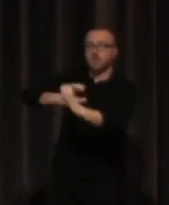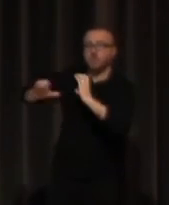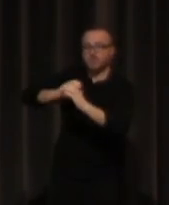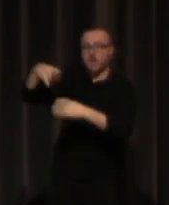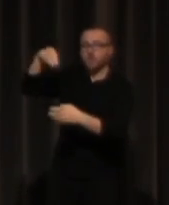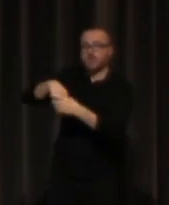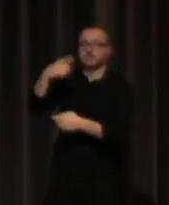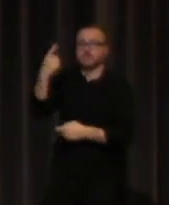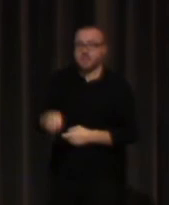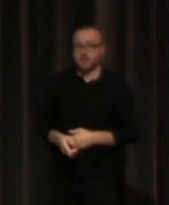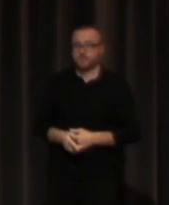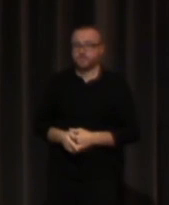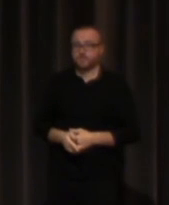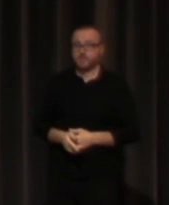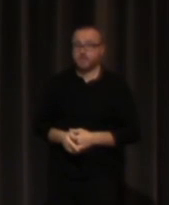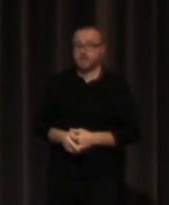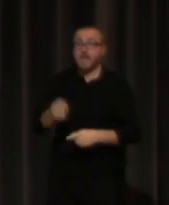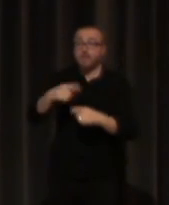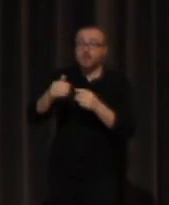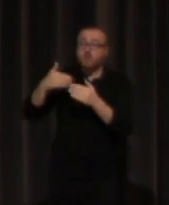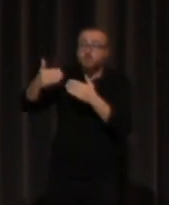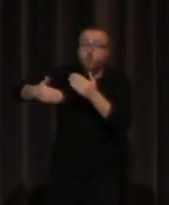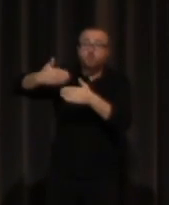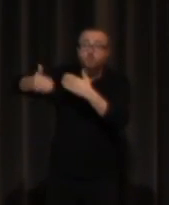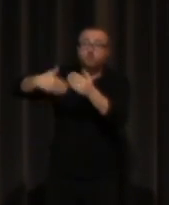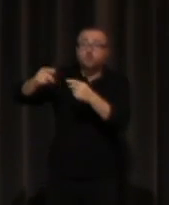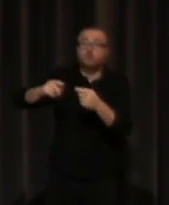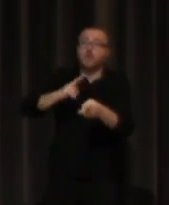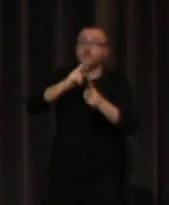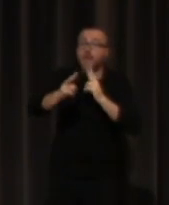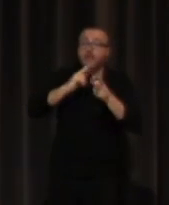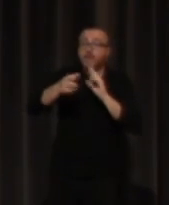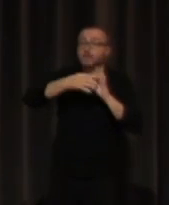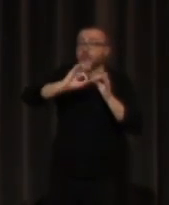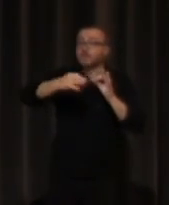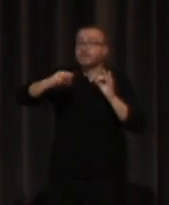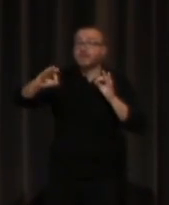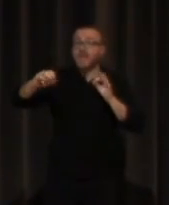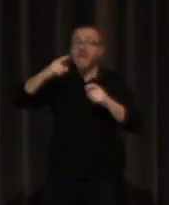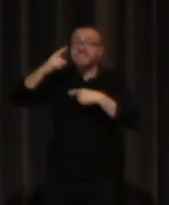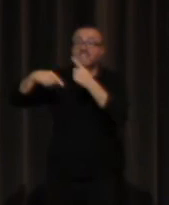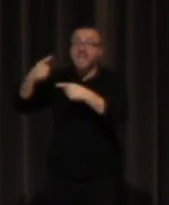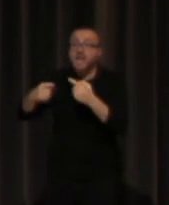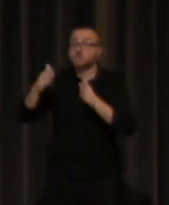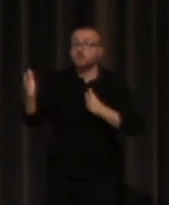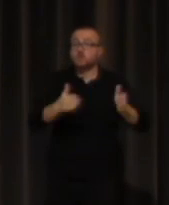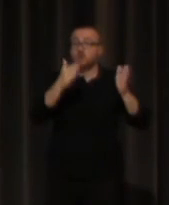ara comprenem s'anirà transmetent llavors a altres generacions. Som com una